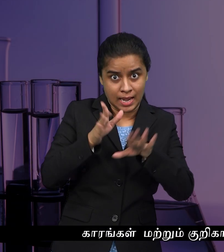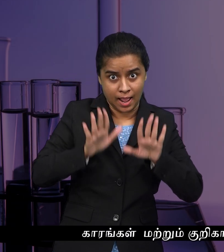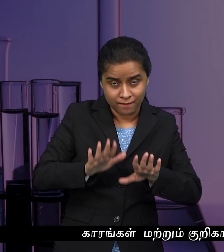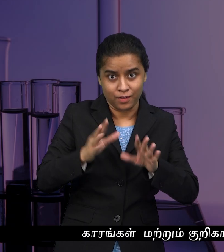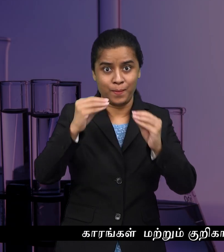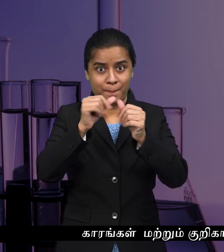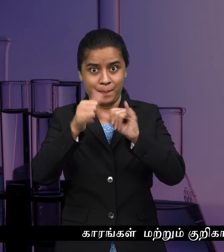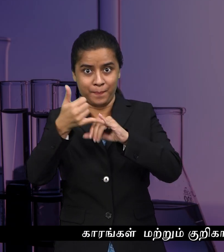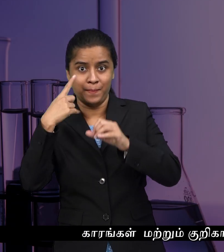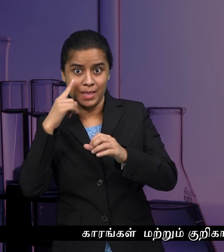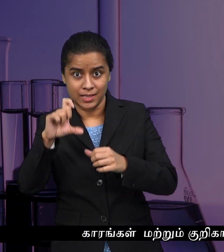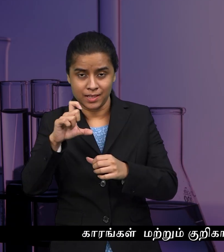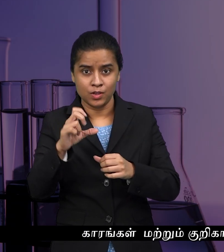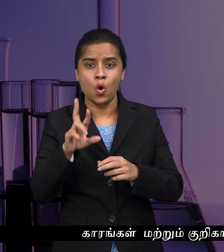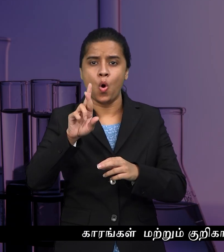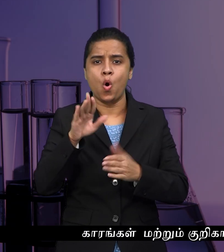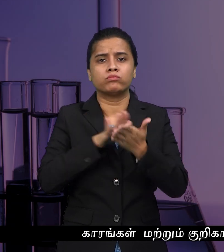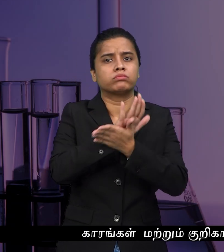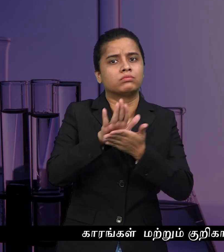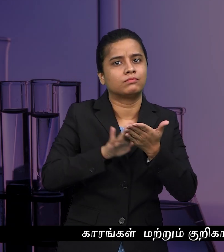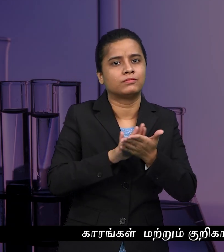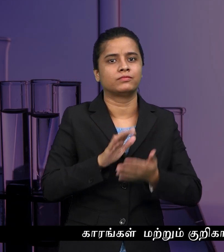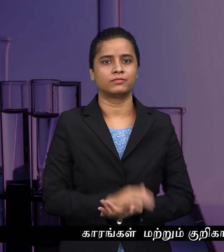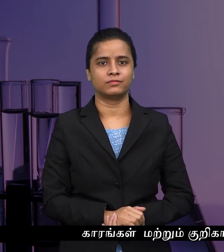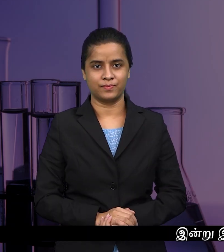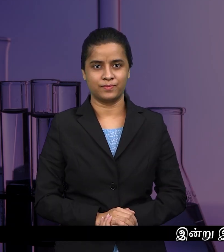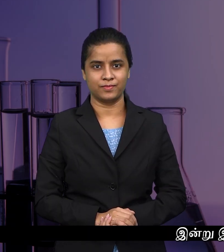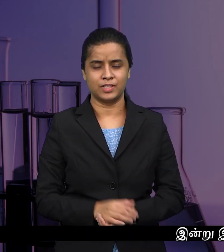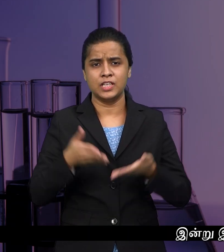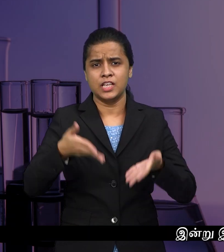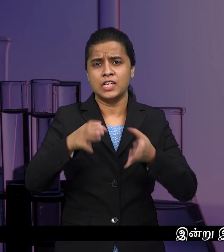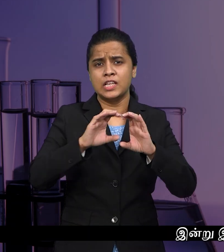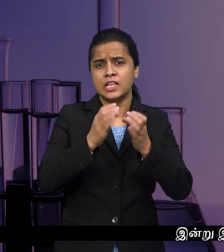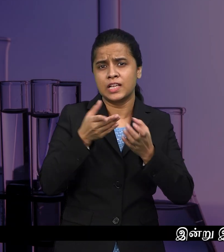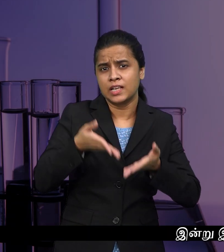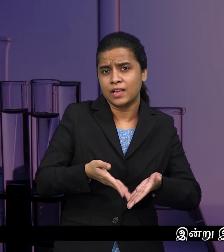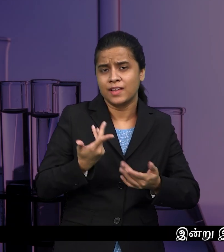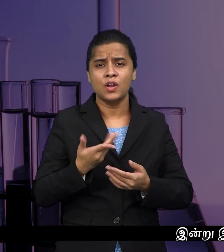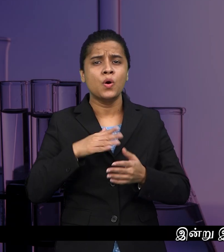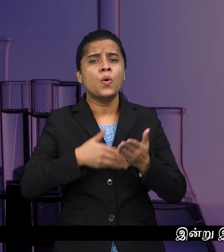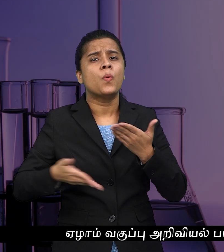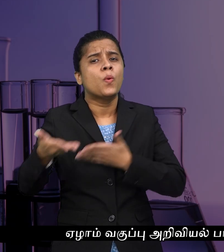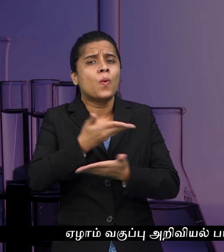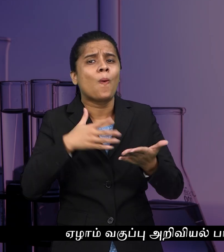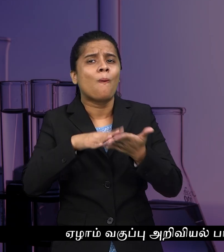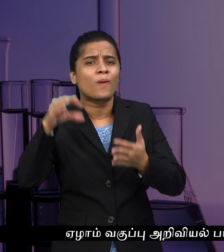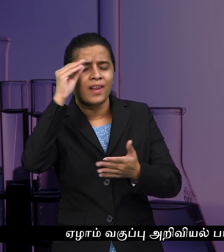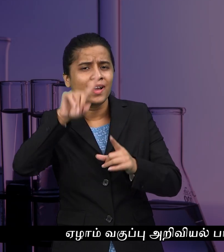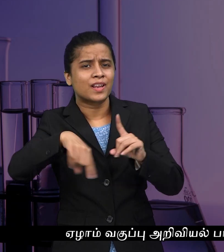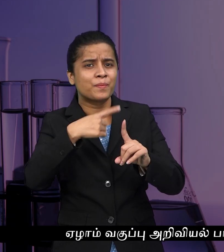காரங்கள் மற்றும் குறிகாட்டிகள் பற்றி அறிந்து கொண்டோம். இன்று இந்த காணொளியில் 7ஆம் வகுப்பு